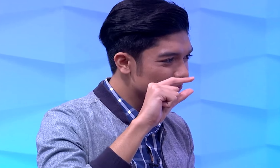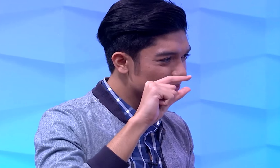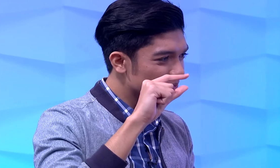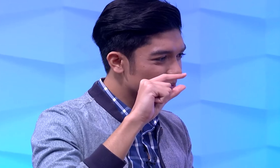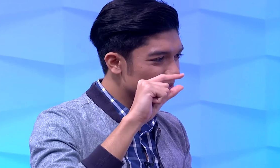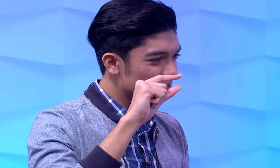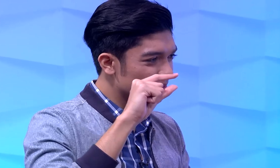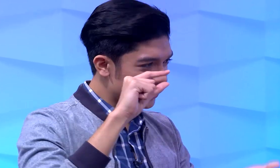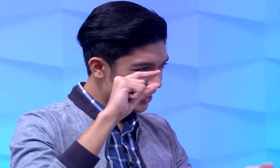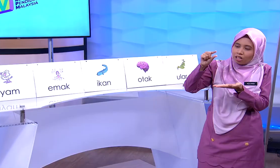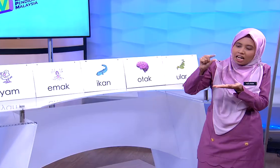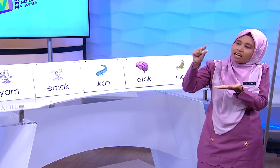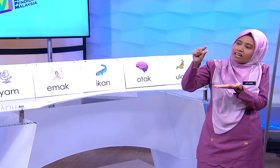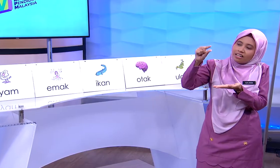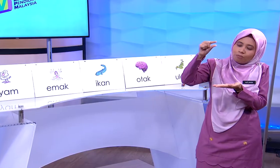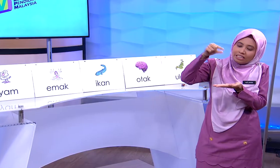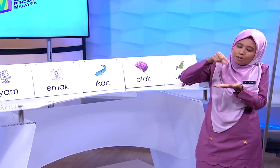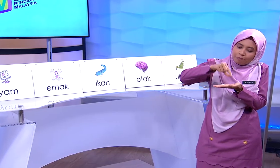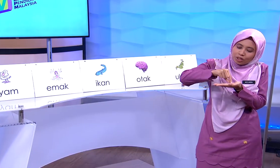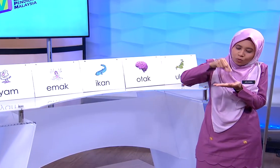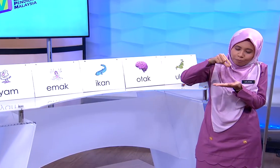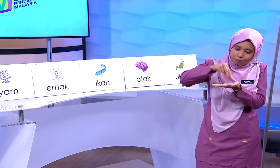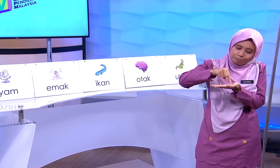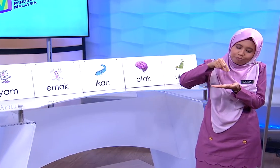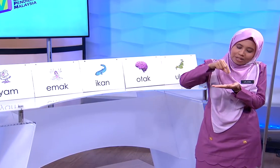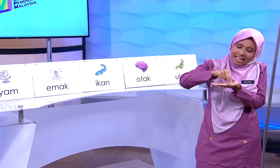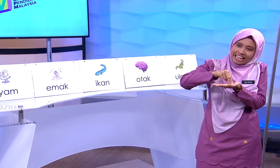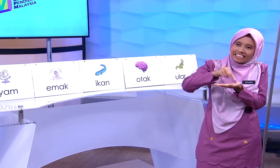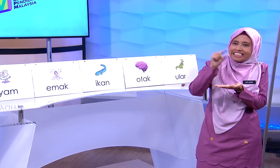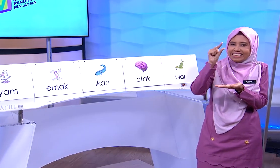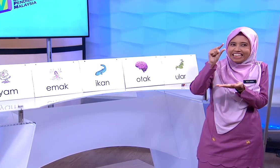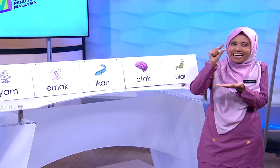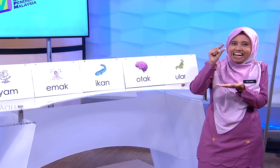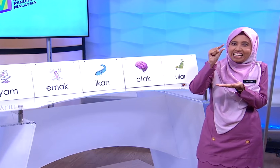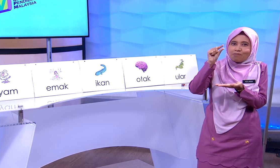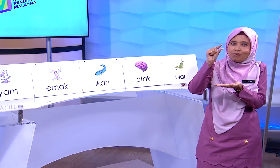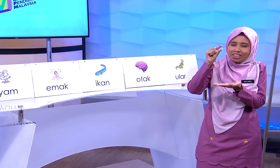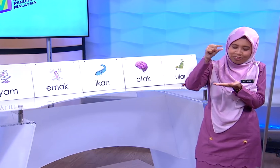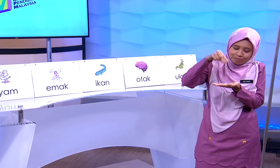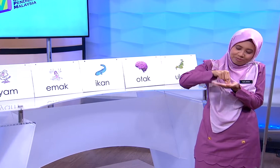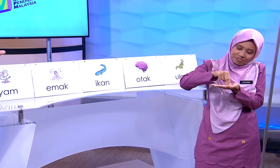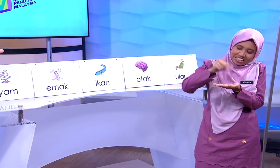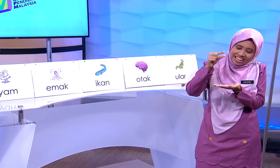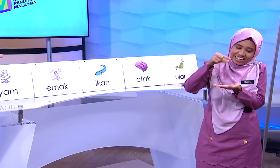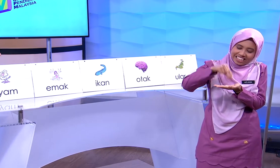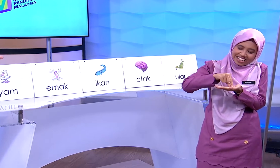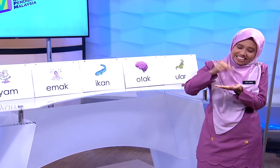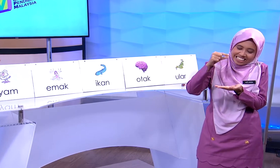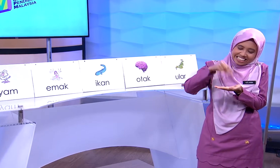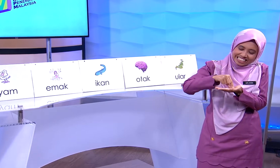tangan sebelah kiri buka empat tuh Oh bantu ayam-ayam memacu kayu Tengah makanya gue ye